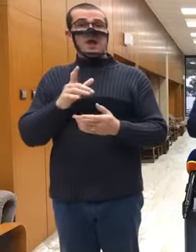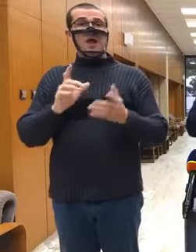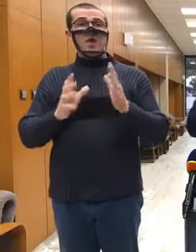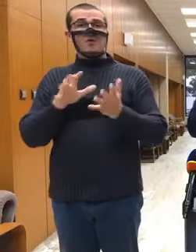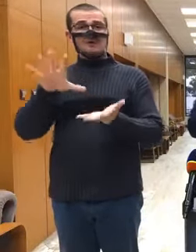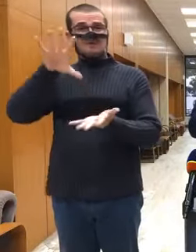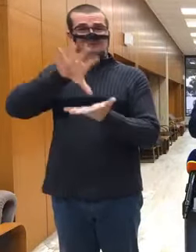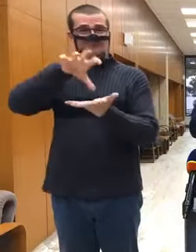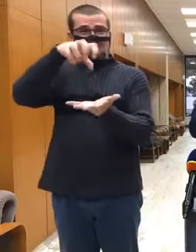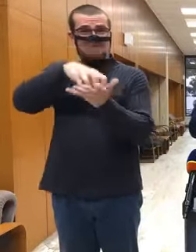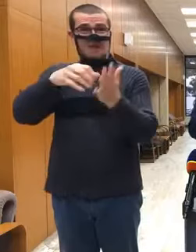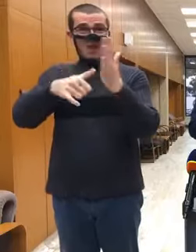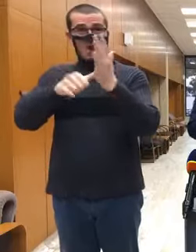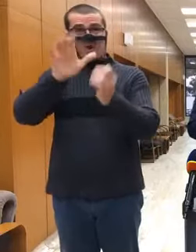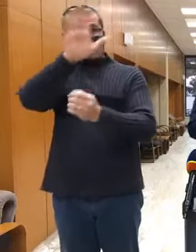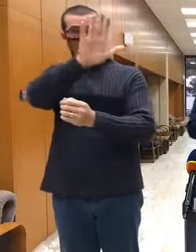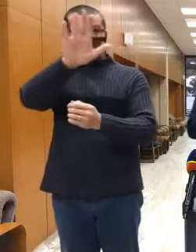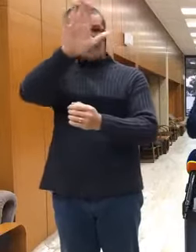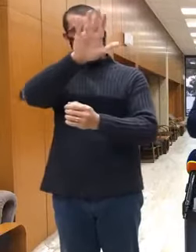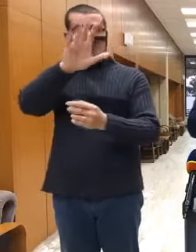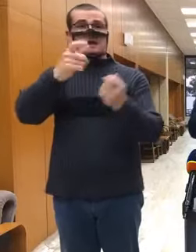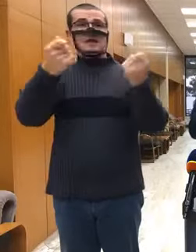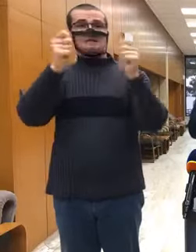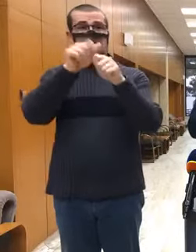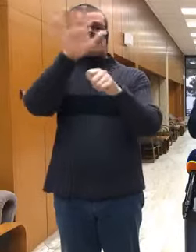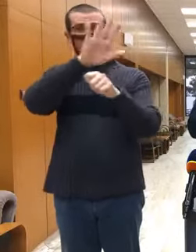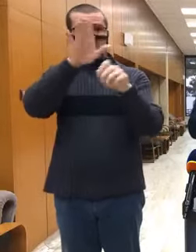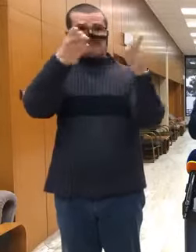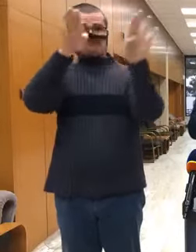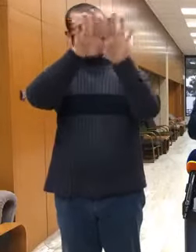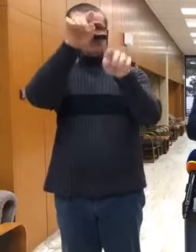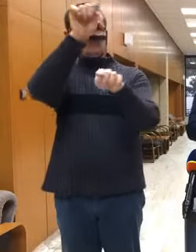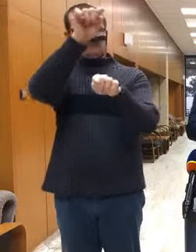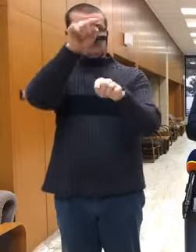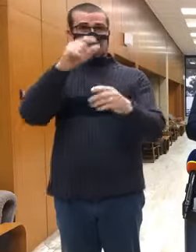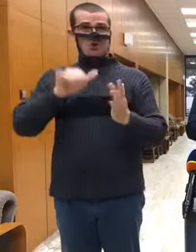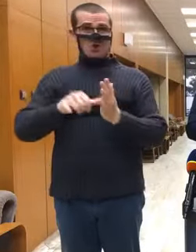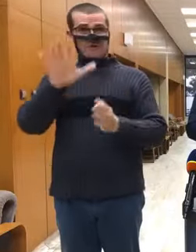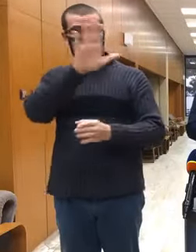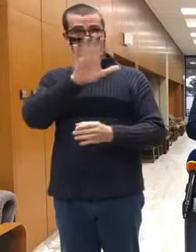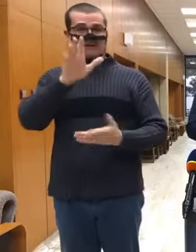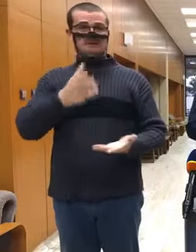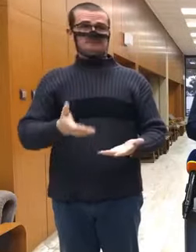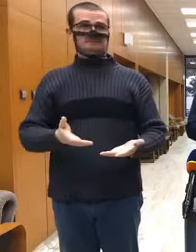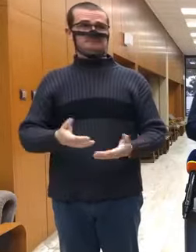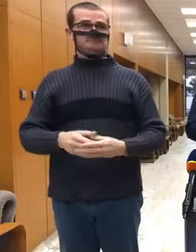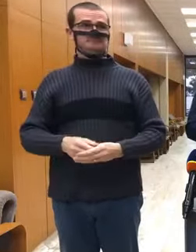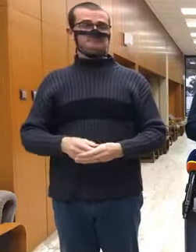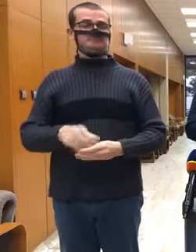nákazy na Orave, tak zatvorme reštaurácie tam.